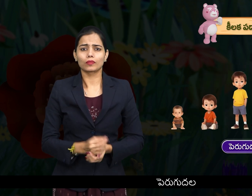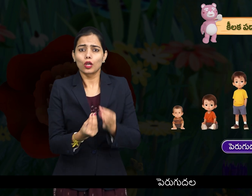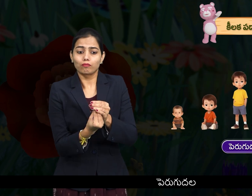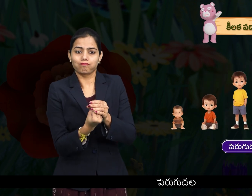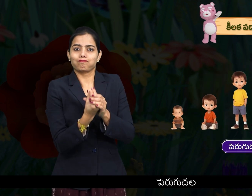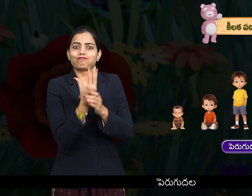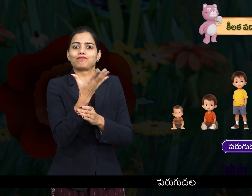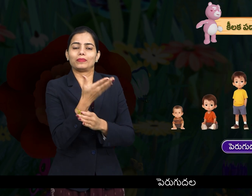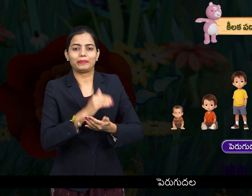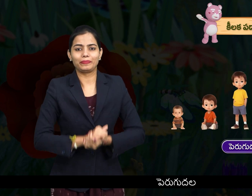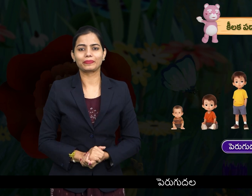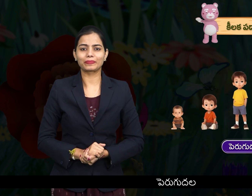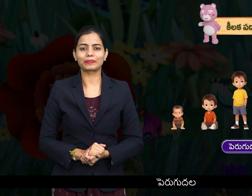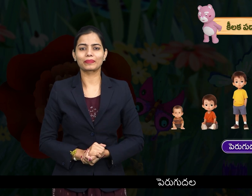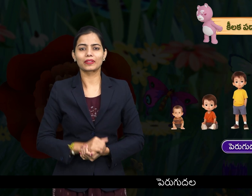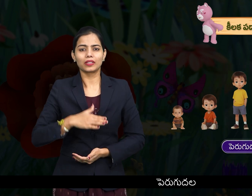పెరుగుదల,